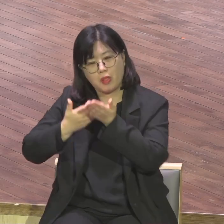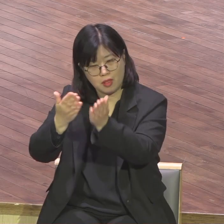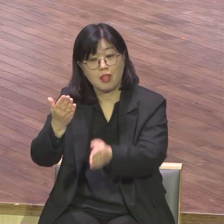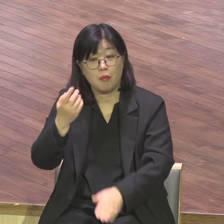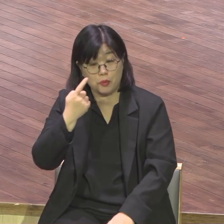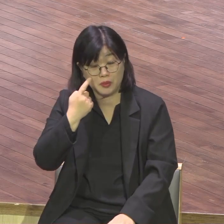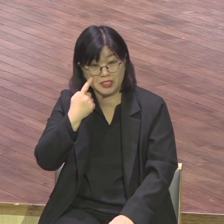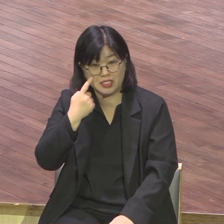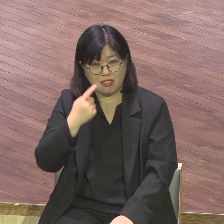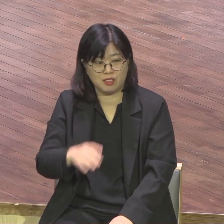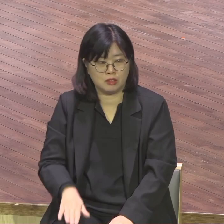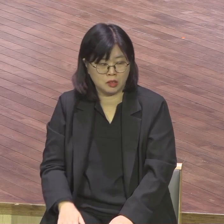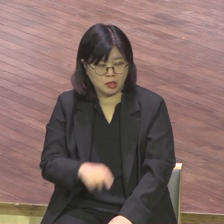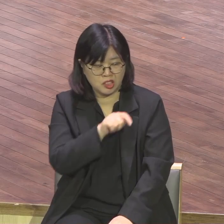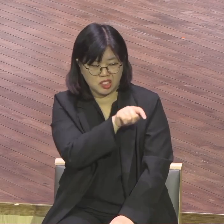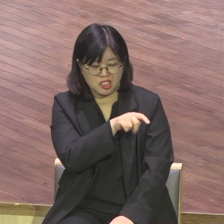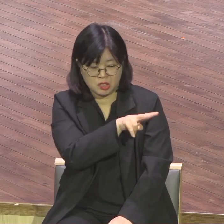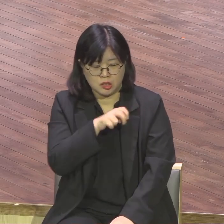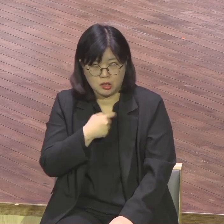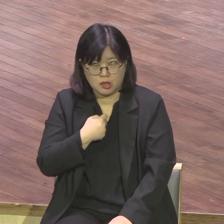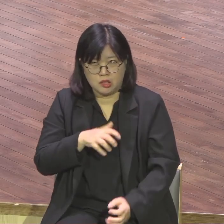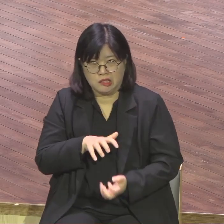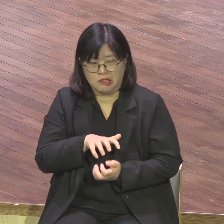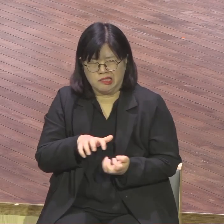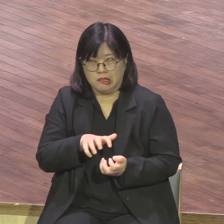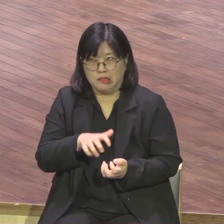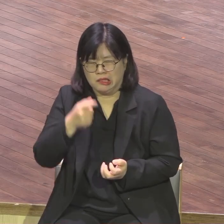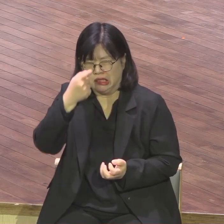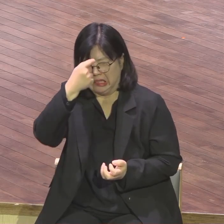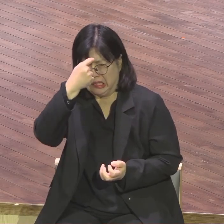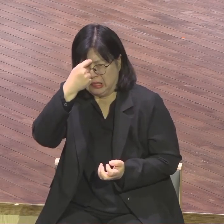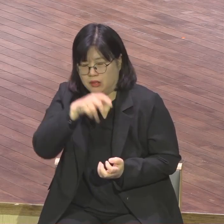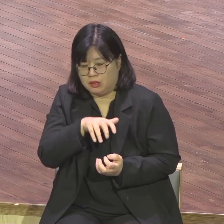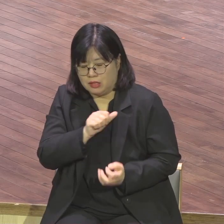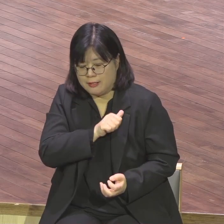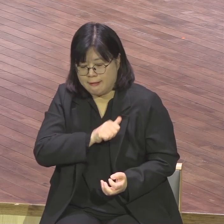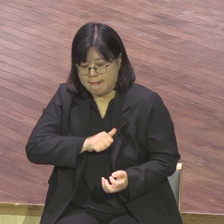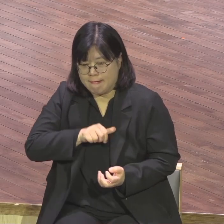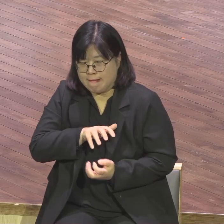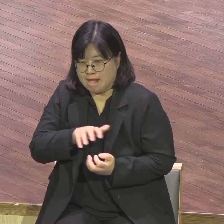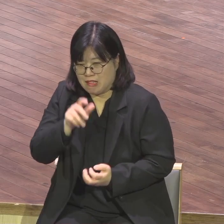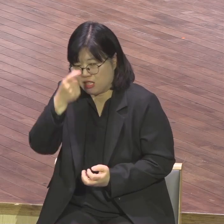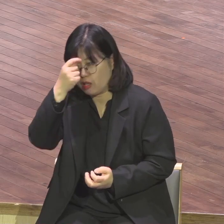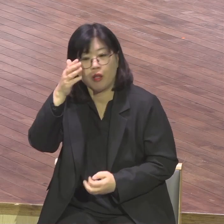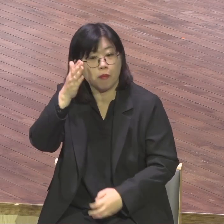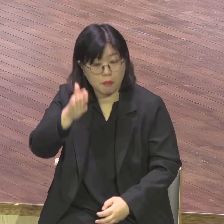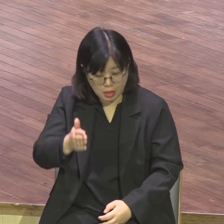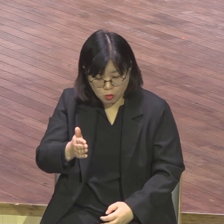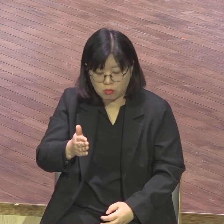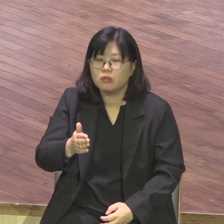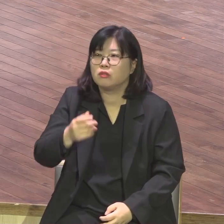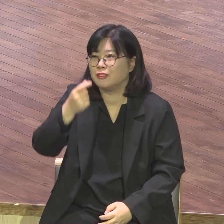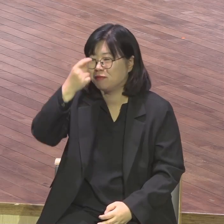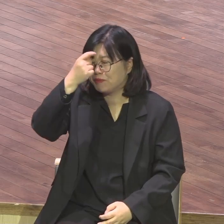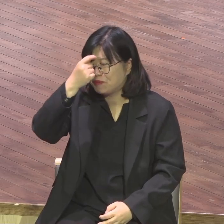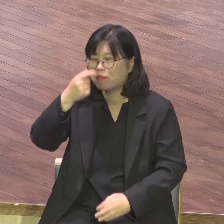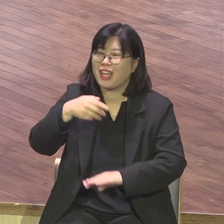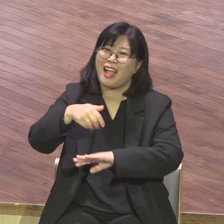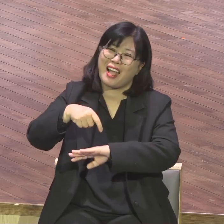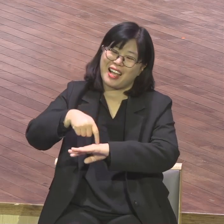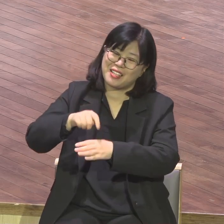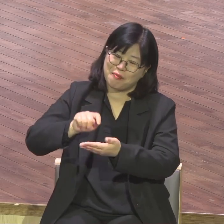하라고요? 감사함으로. 감사함으로 기도해라. 그러면 그 기도를 하나님께서 주시는